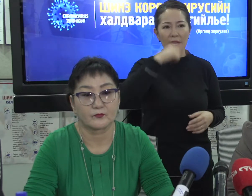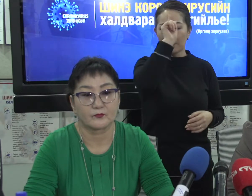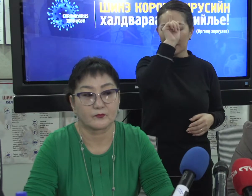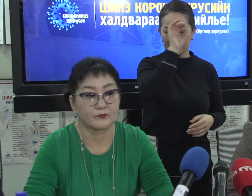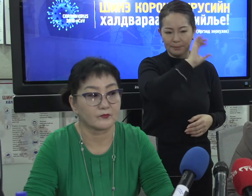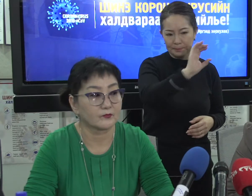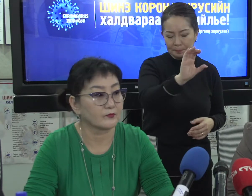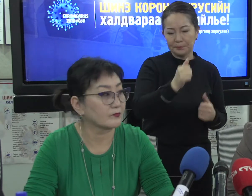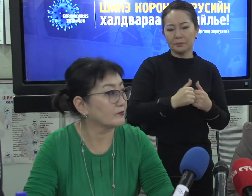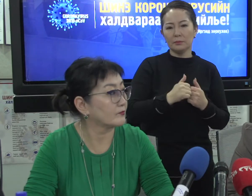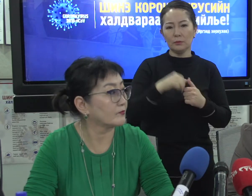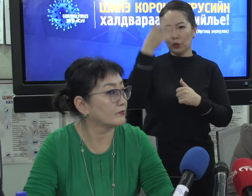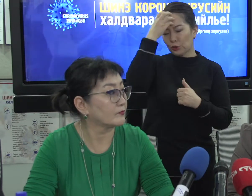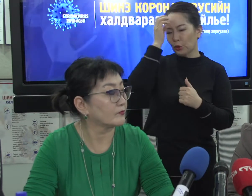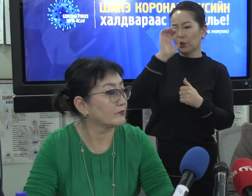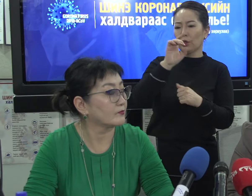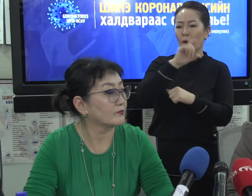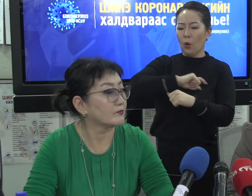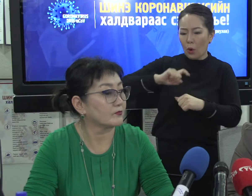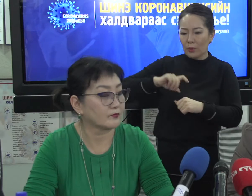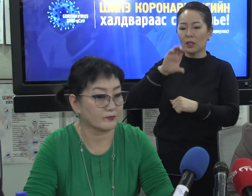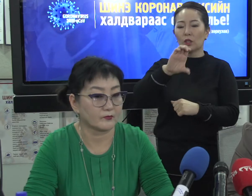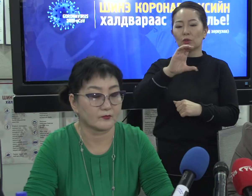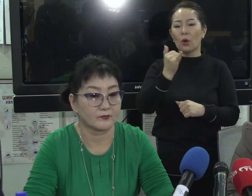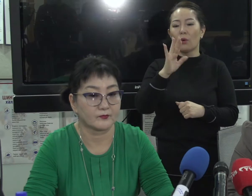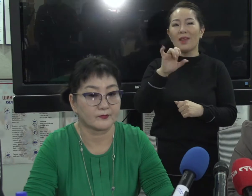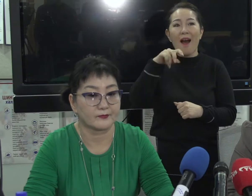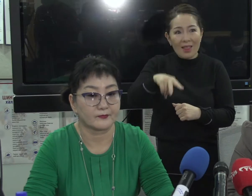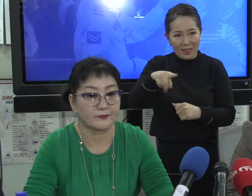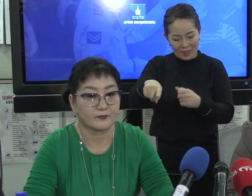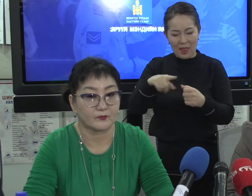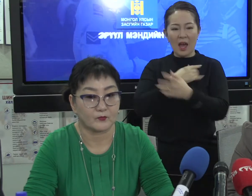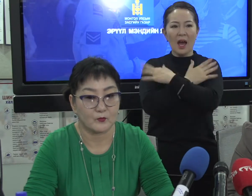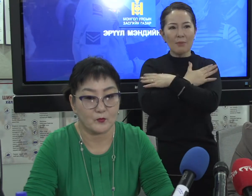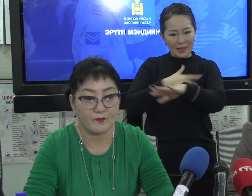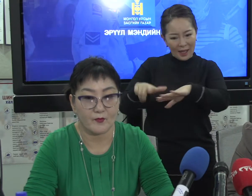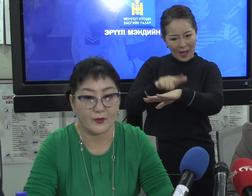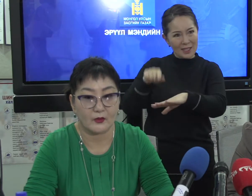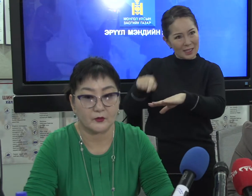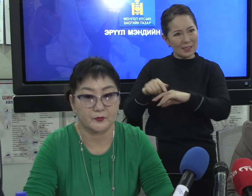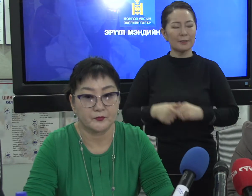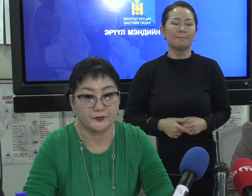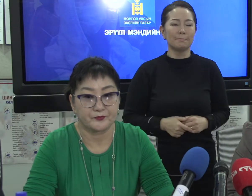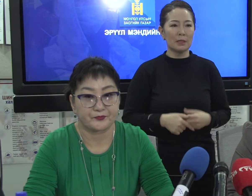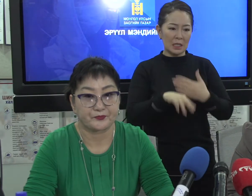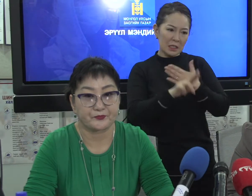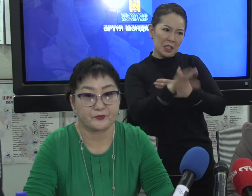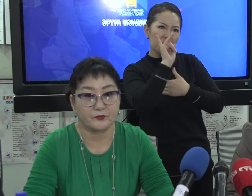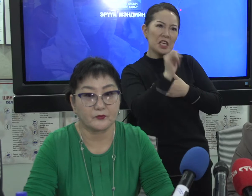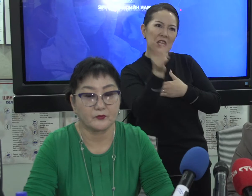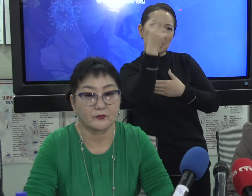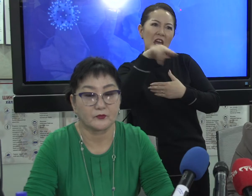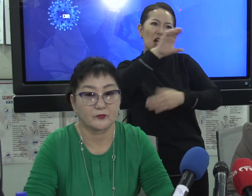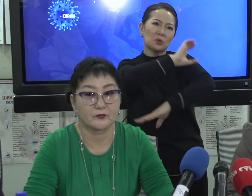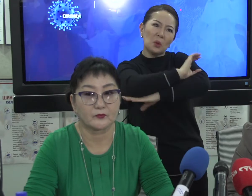эмнэлгүүд, төр хувийн хвшлийн совилэл, амралтын газрууд, мөн цаашлах юм бол одоо ихтэйд